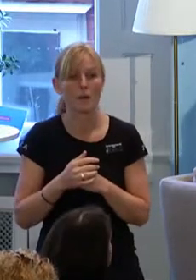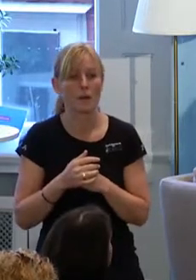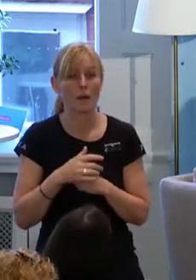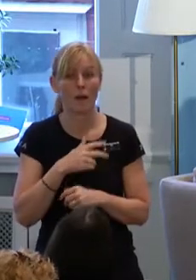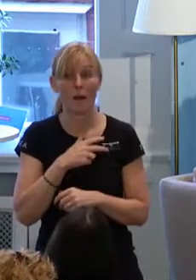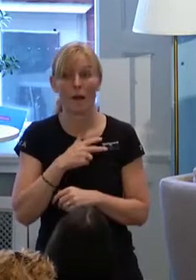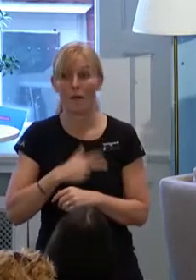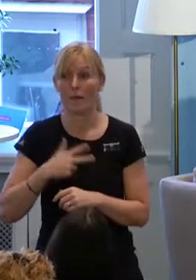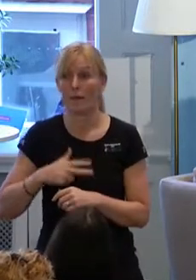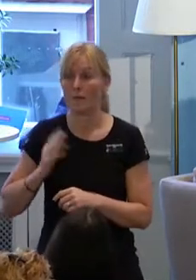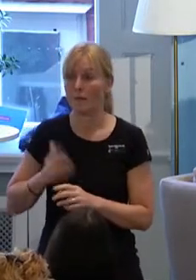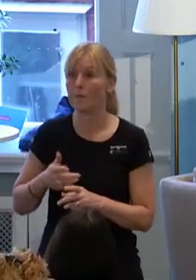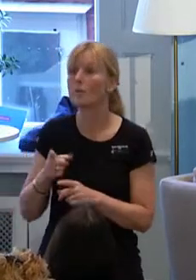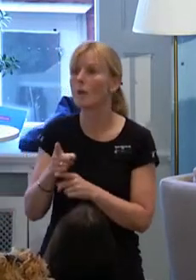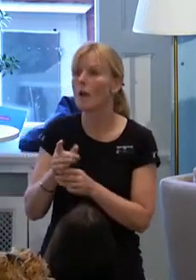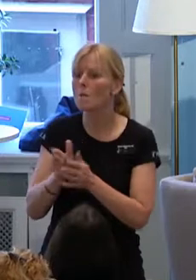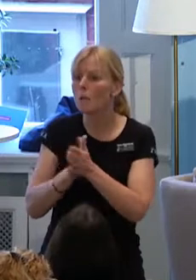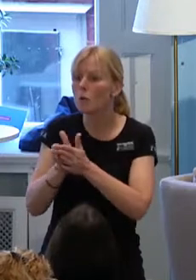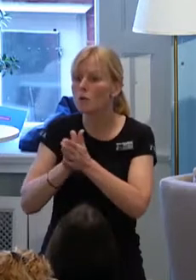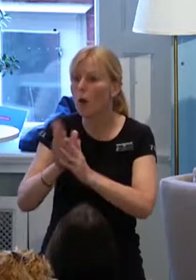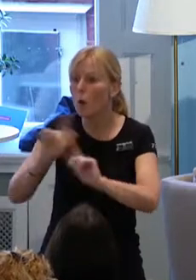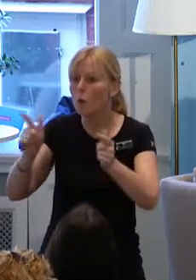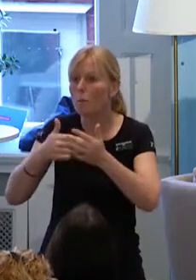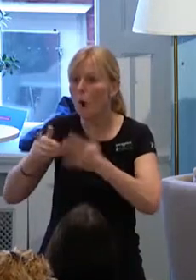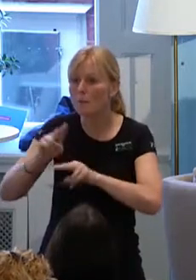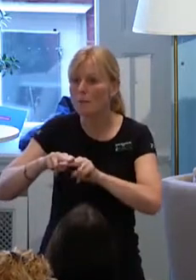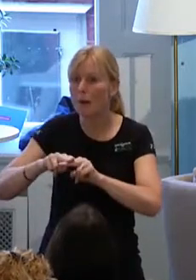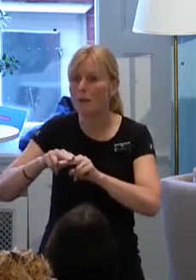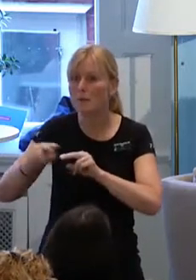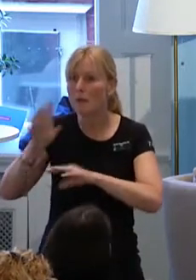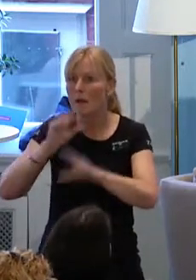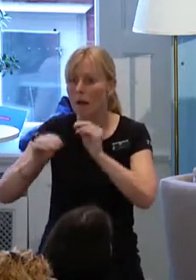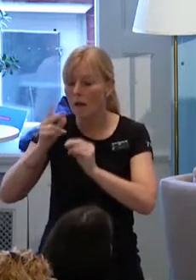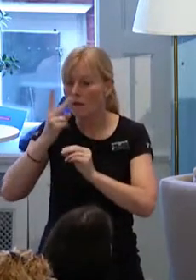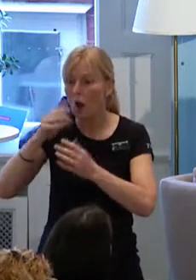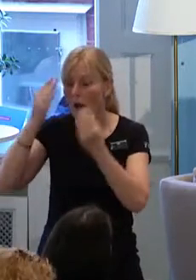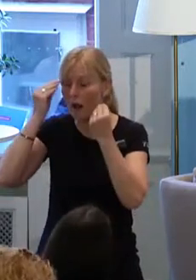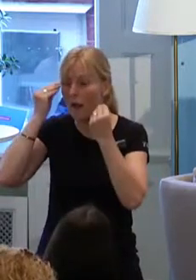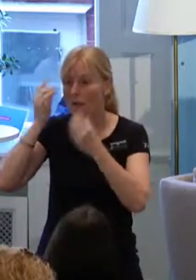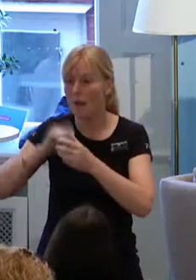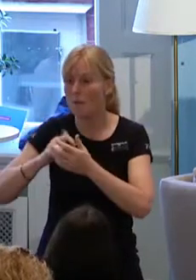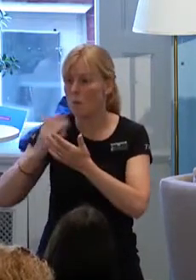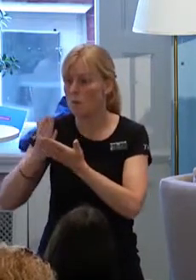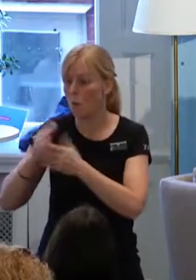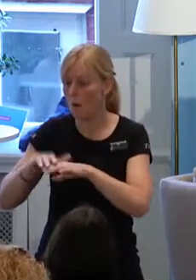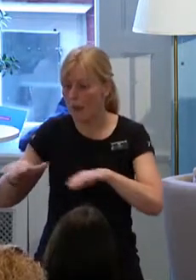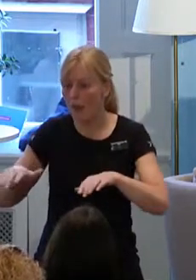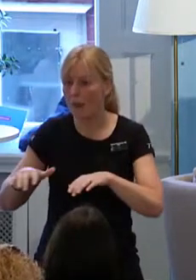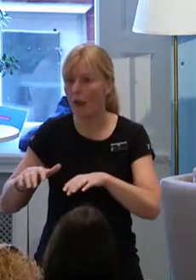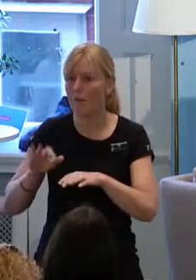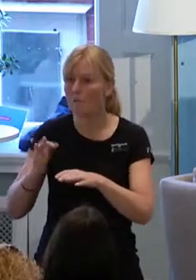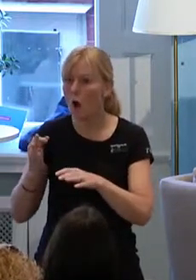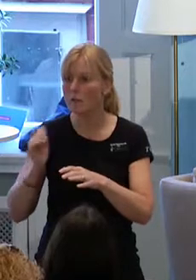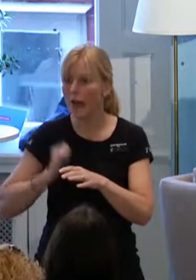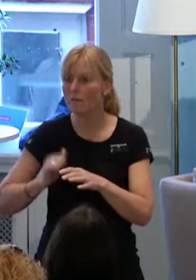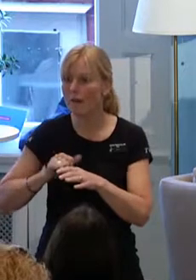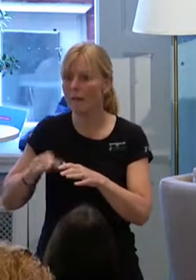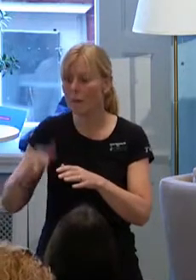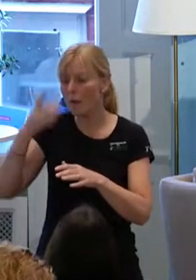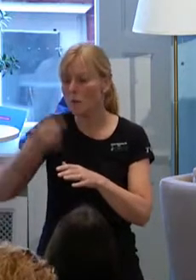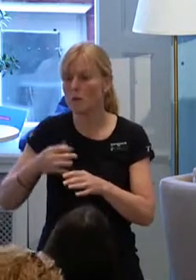alltså det här med motivation och det här med att du kommer ut på en arbetsplats och kan se det du har lärt på skolbänken, vad är det jag ska bruka det till? Att